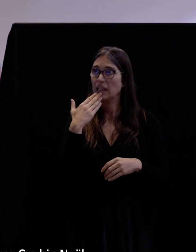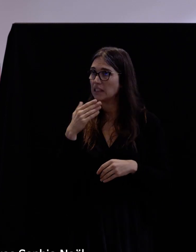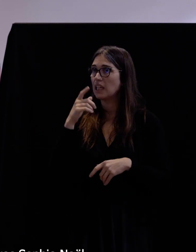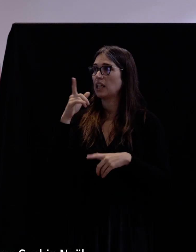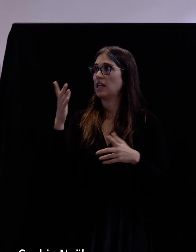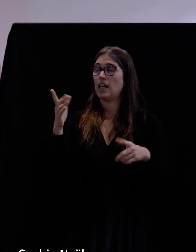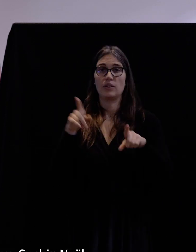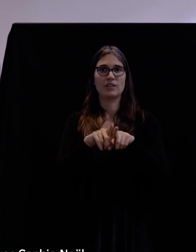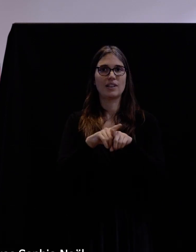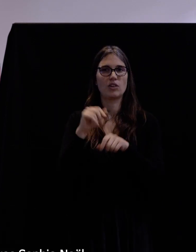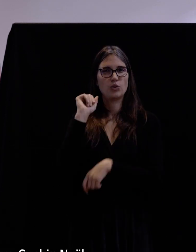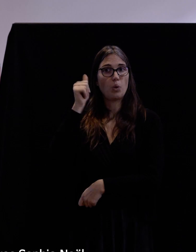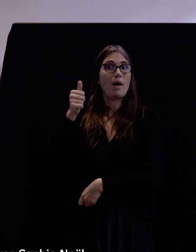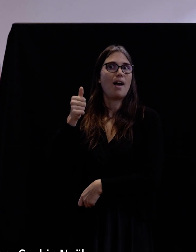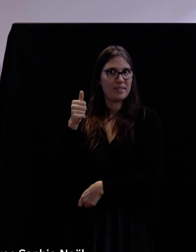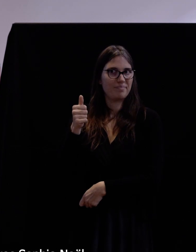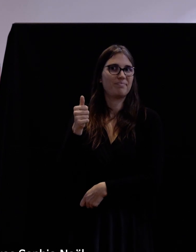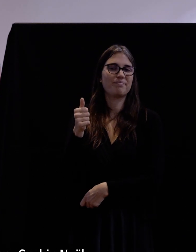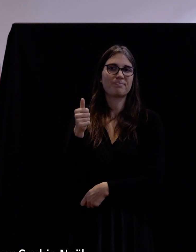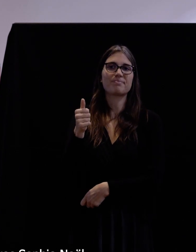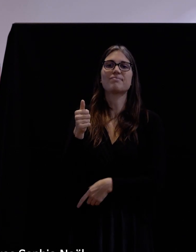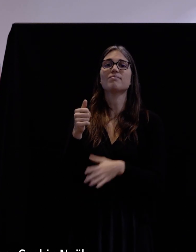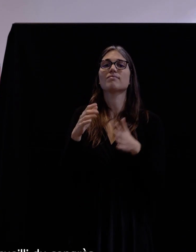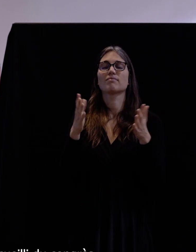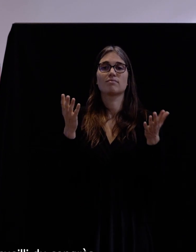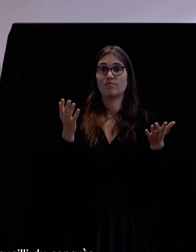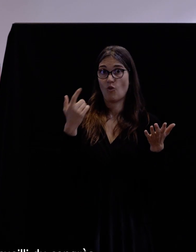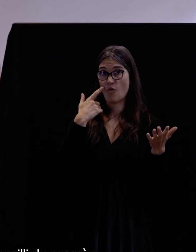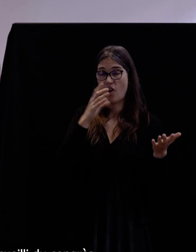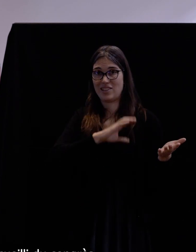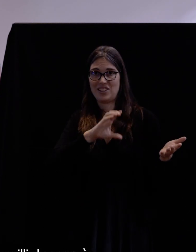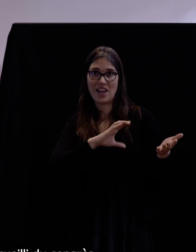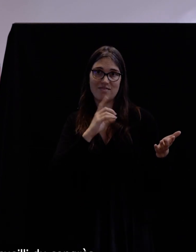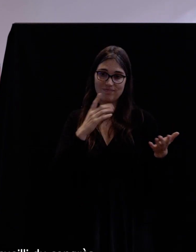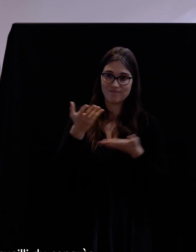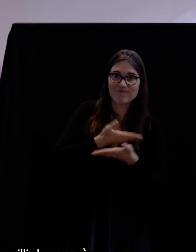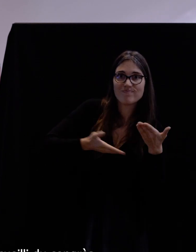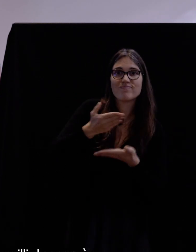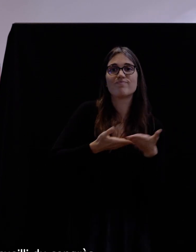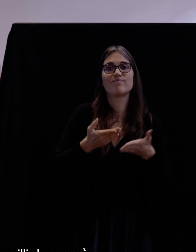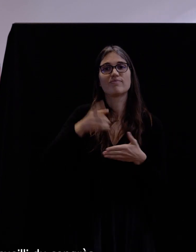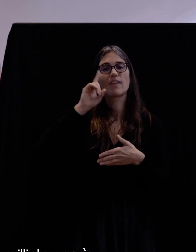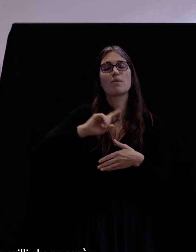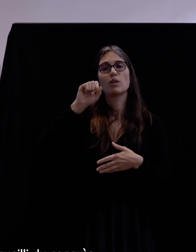que demain avec Sophie Noël, on tentera de vous faire part de ce que Sophie a